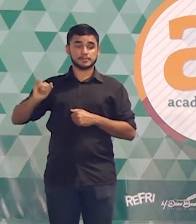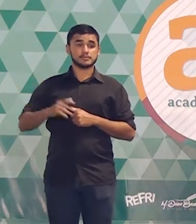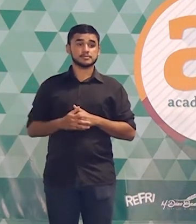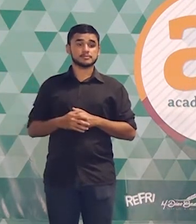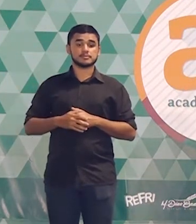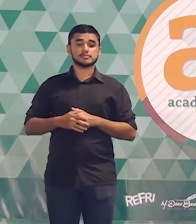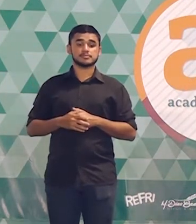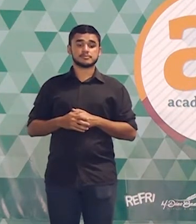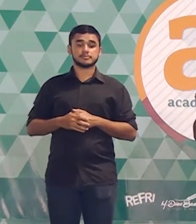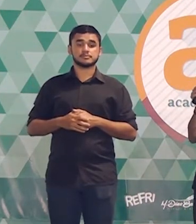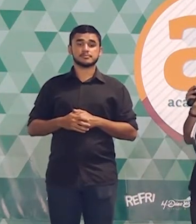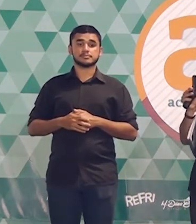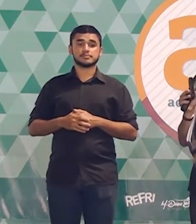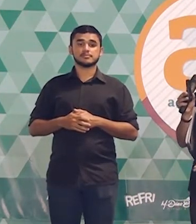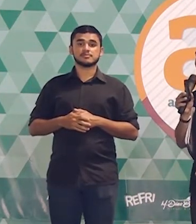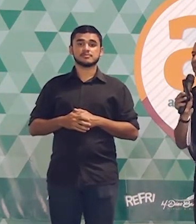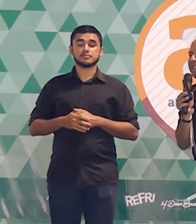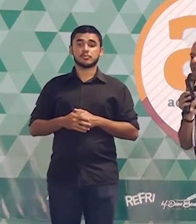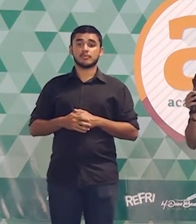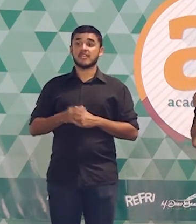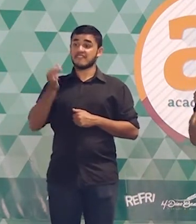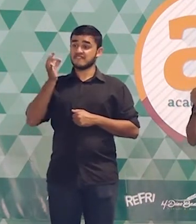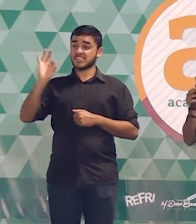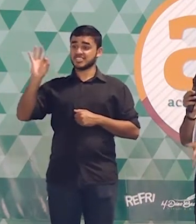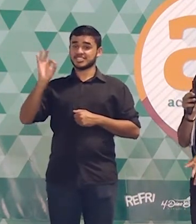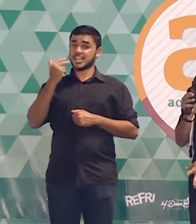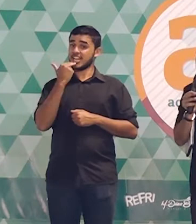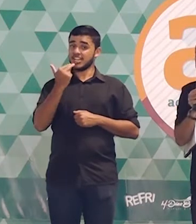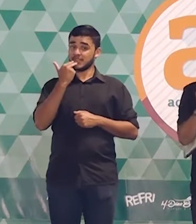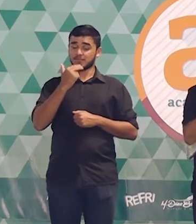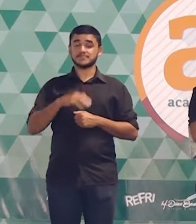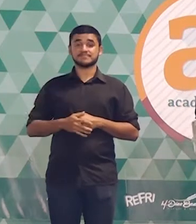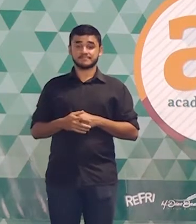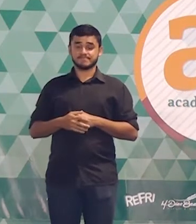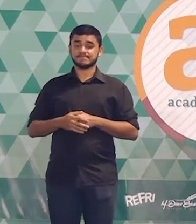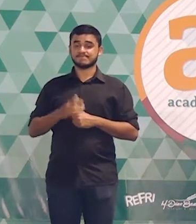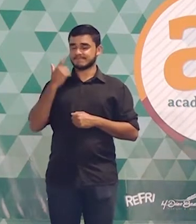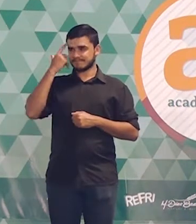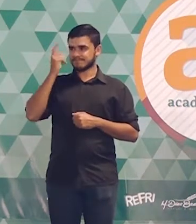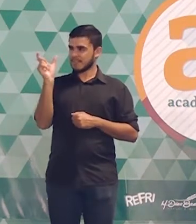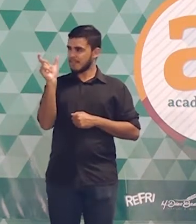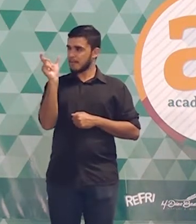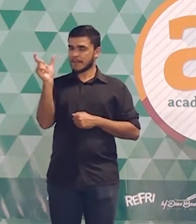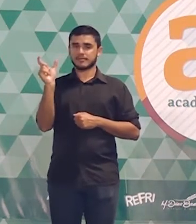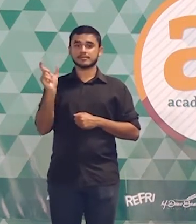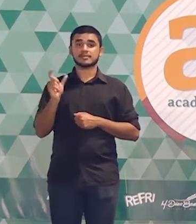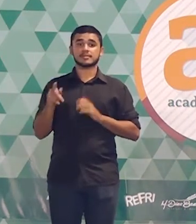Marcel Duchamp. Estou falando francês. Marcel Duchamp.